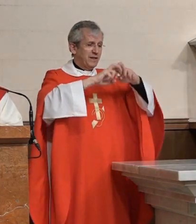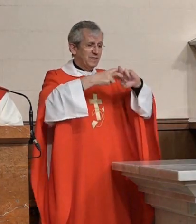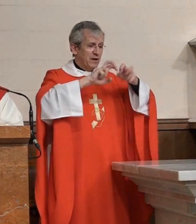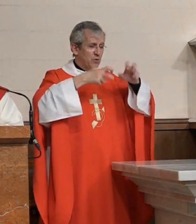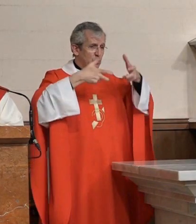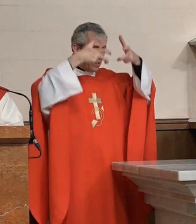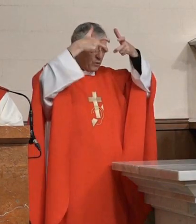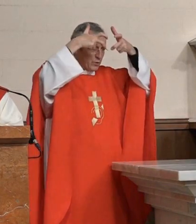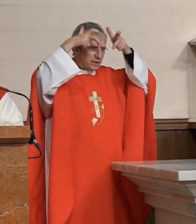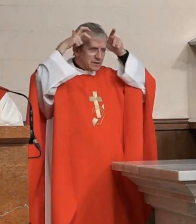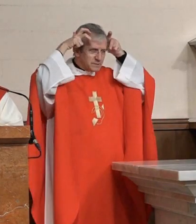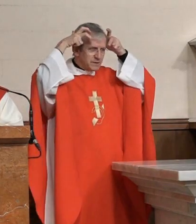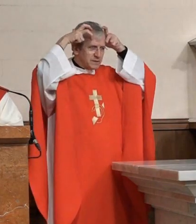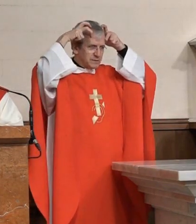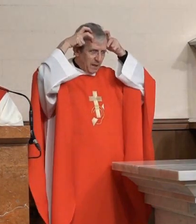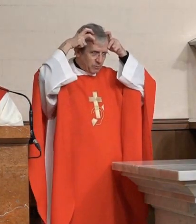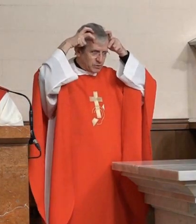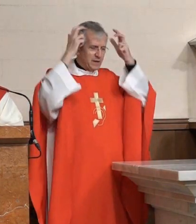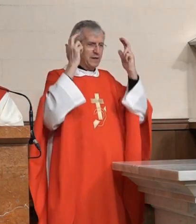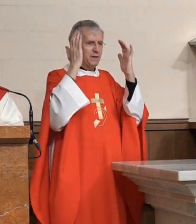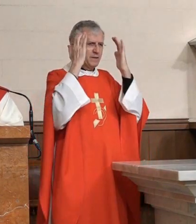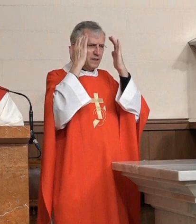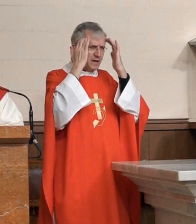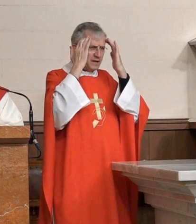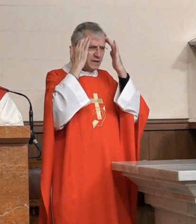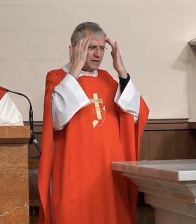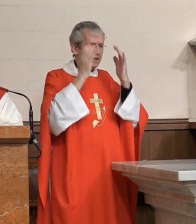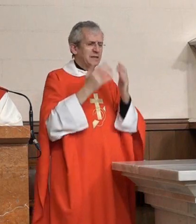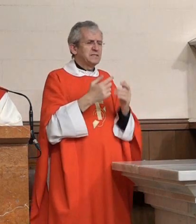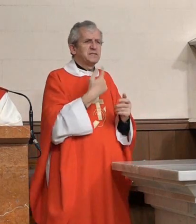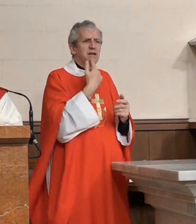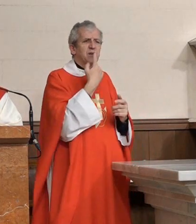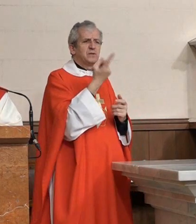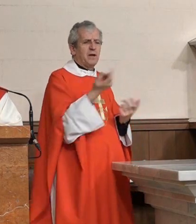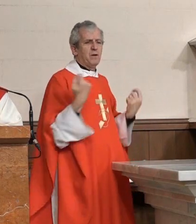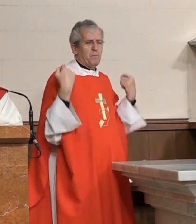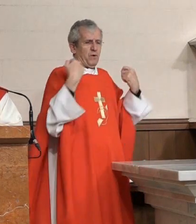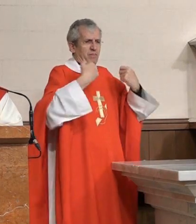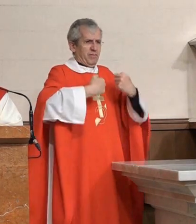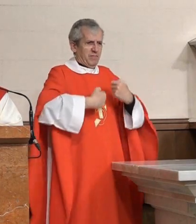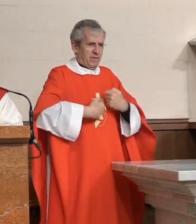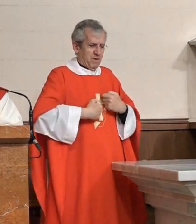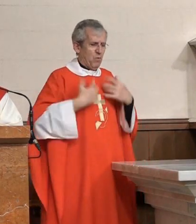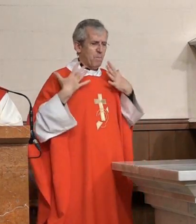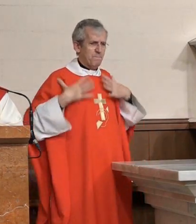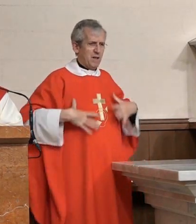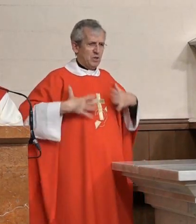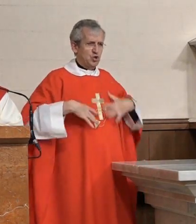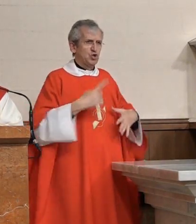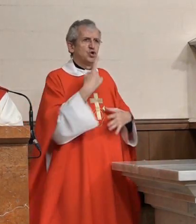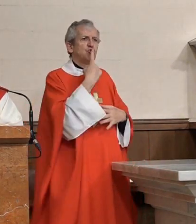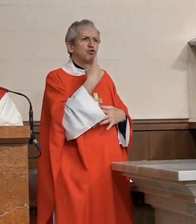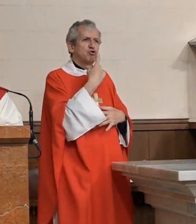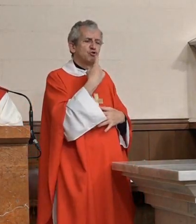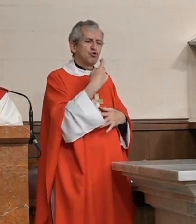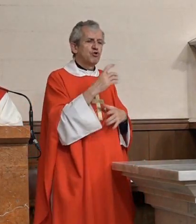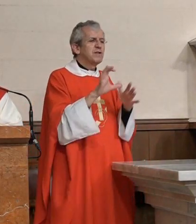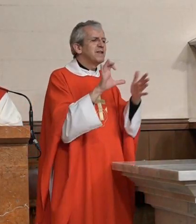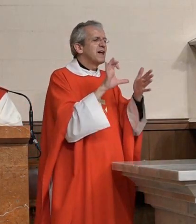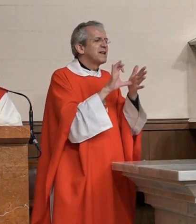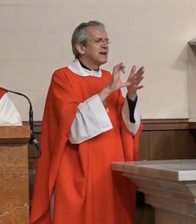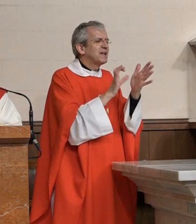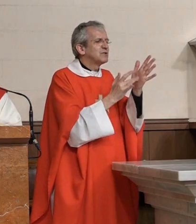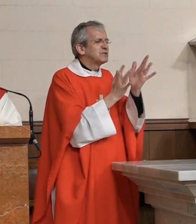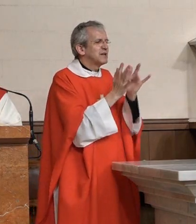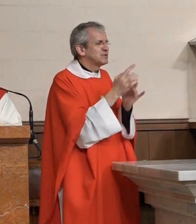espinas, se la pusieron en la cabeza y le echaron por encima un manto de color púrpura. Y acercándose a él,